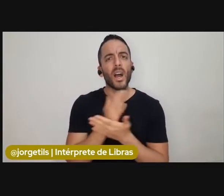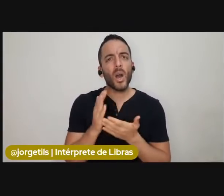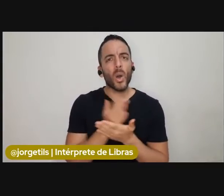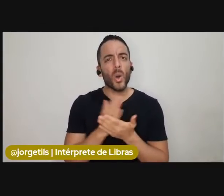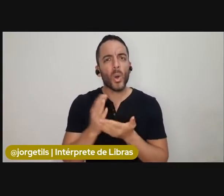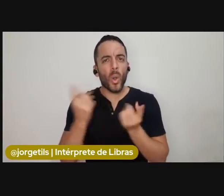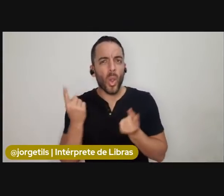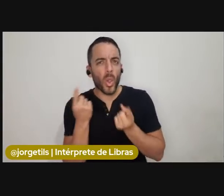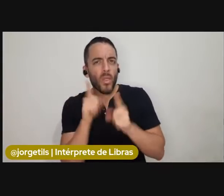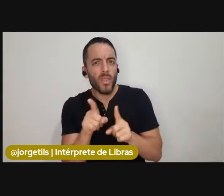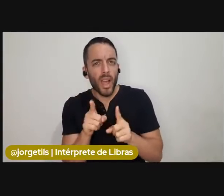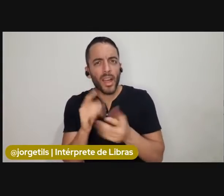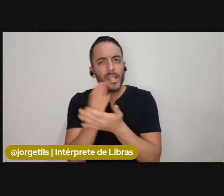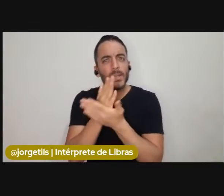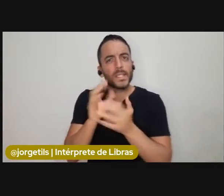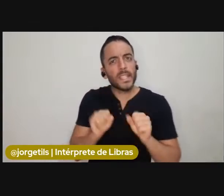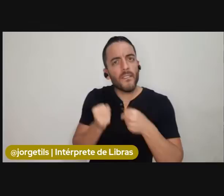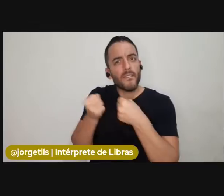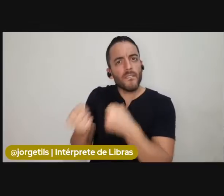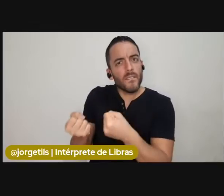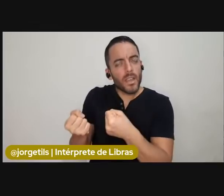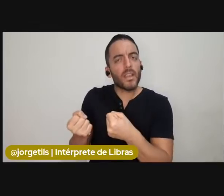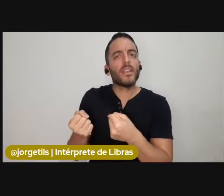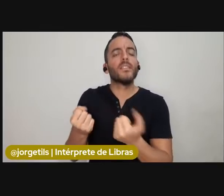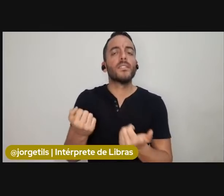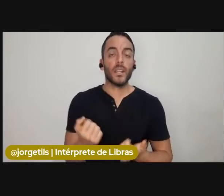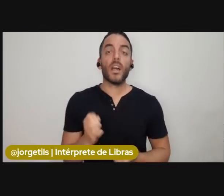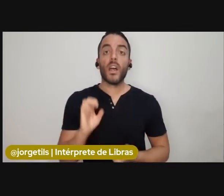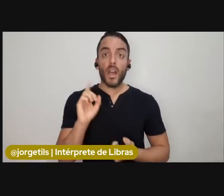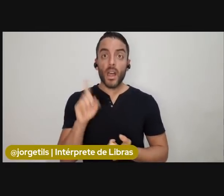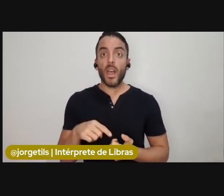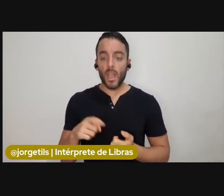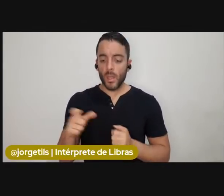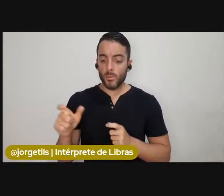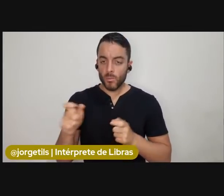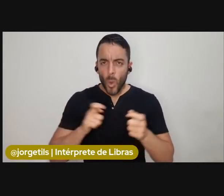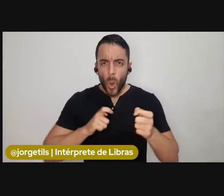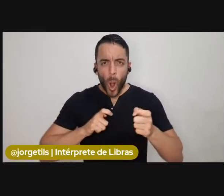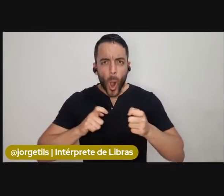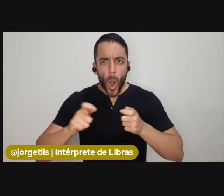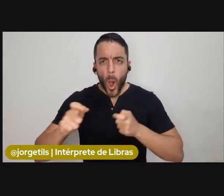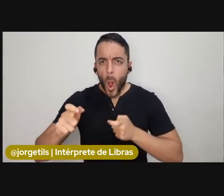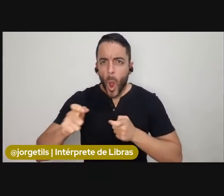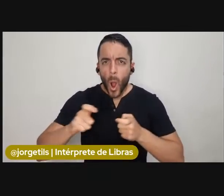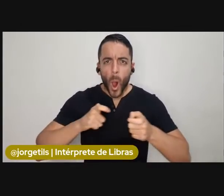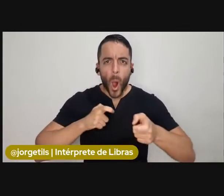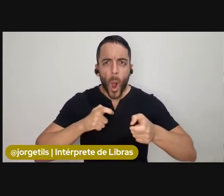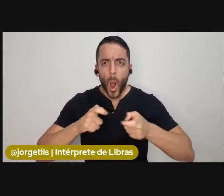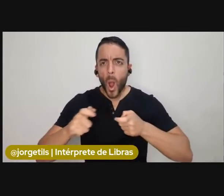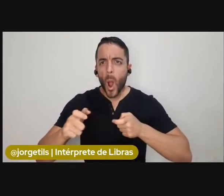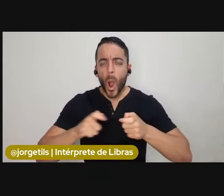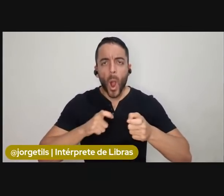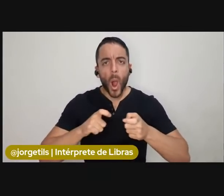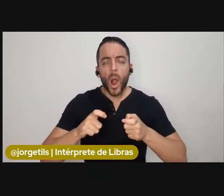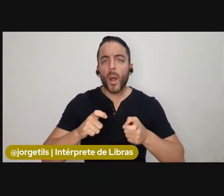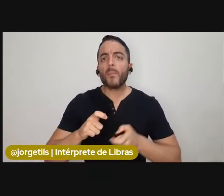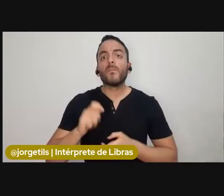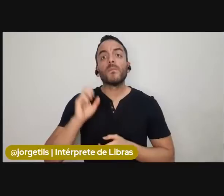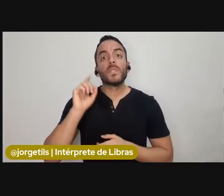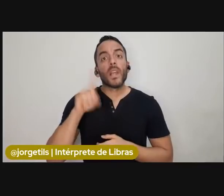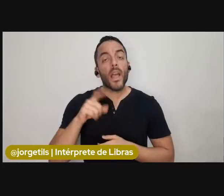etc. E nesse jogo de ataques e defesas, enfim, as armas eram uma